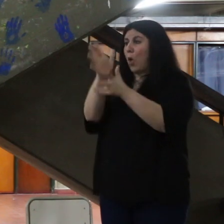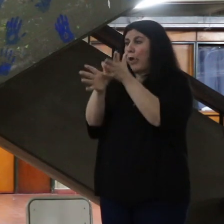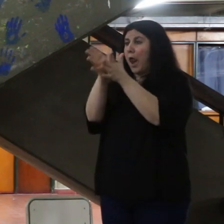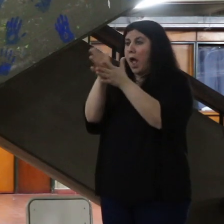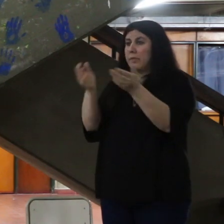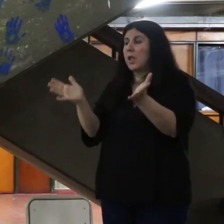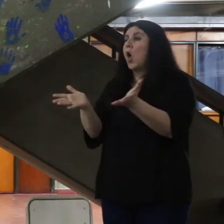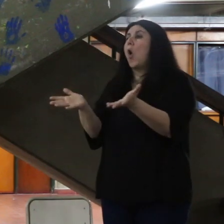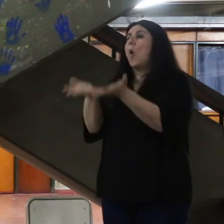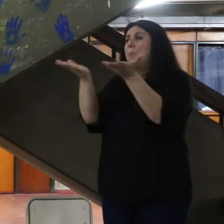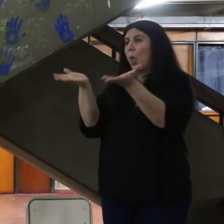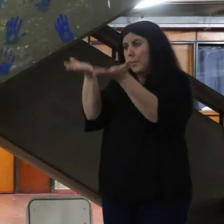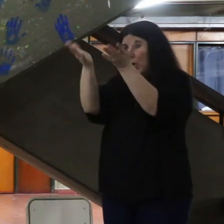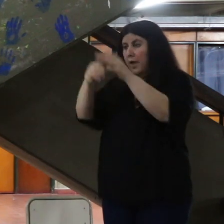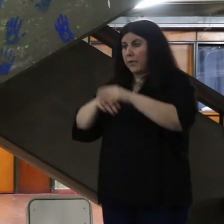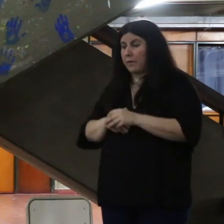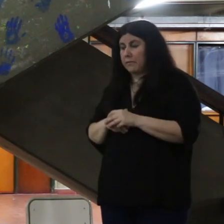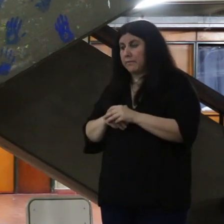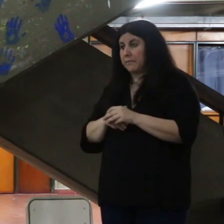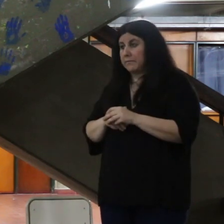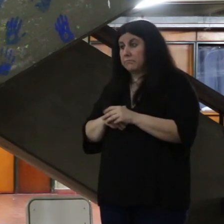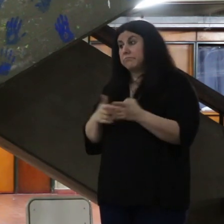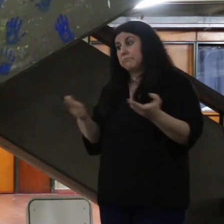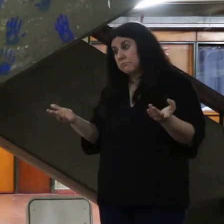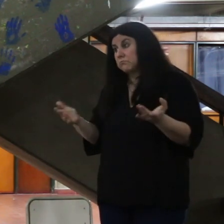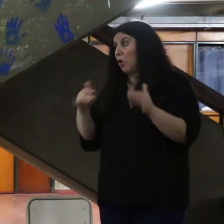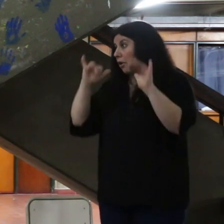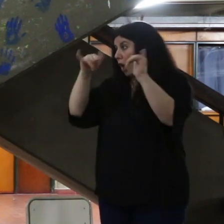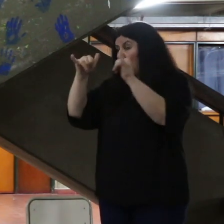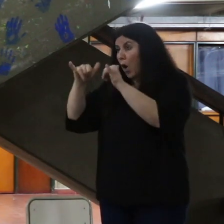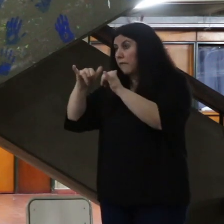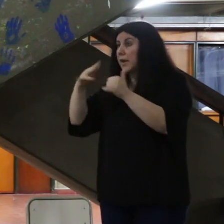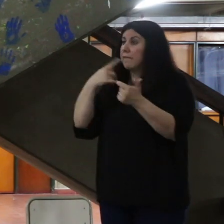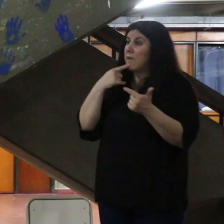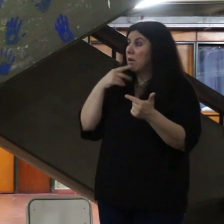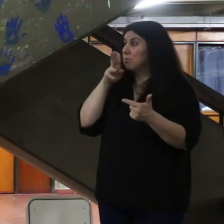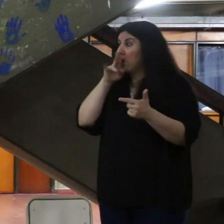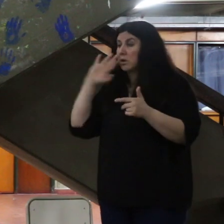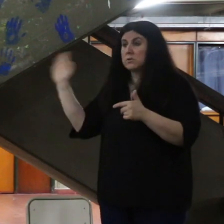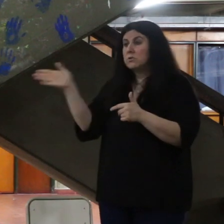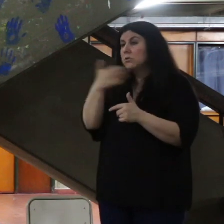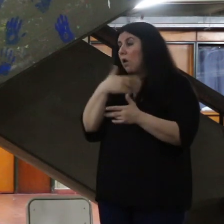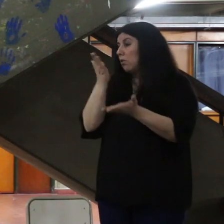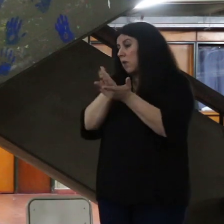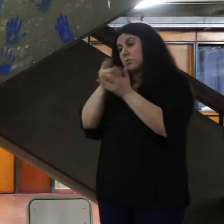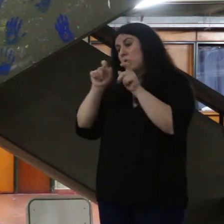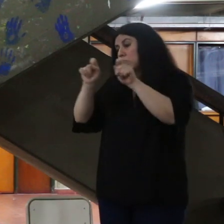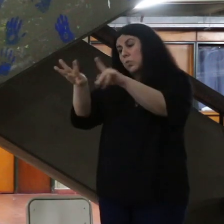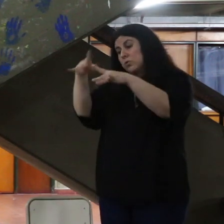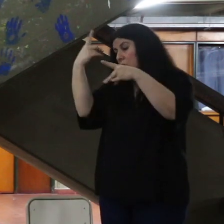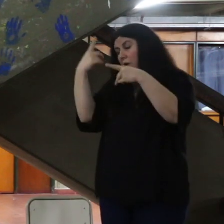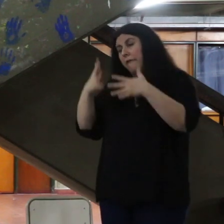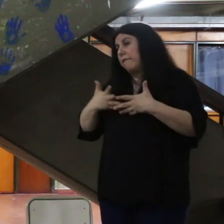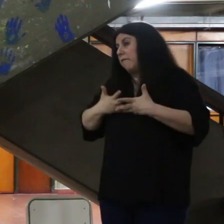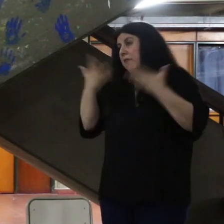los pibes y pibas, como todos, tienen derecho a ser felices y a tener momentos de